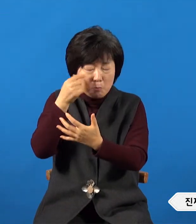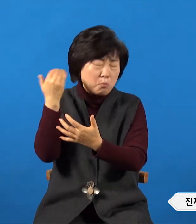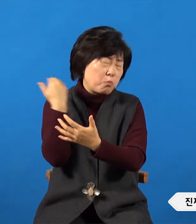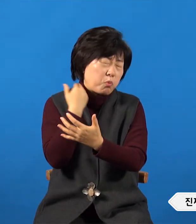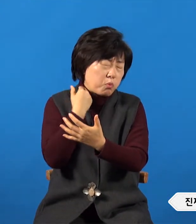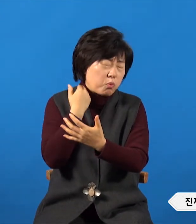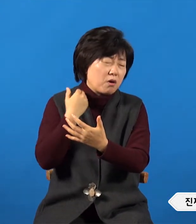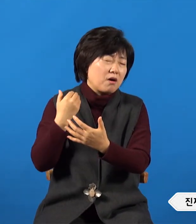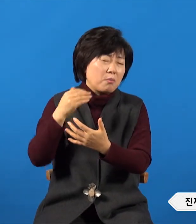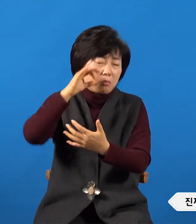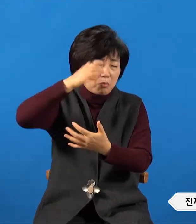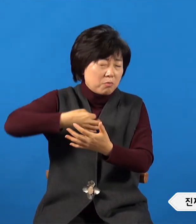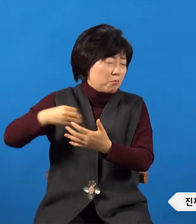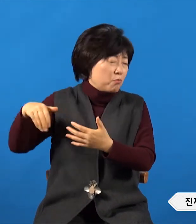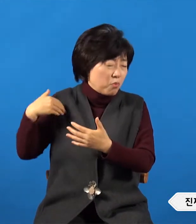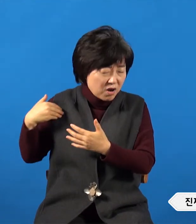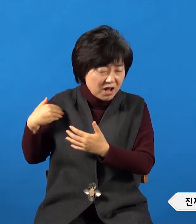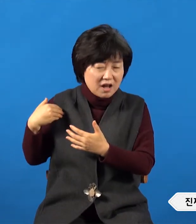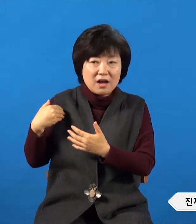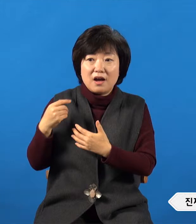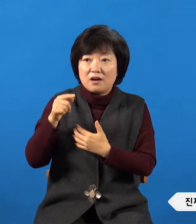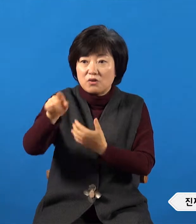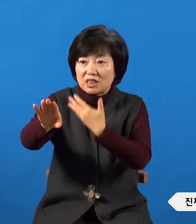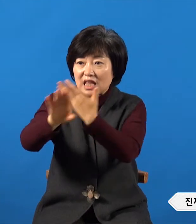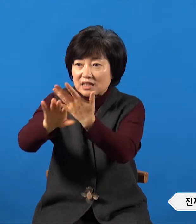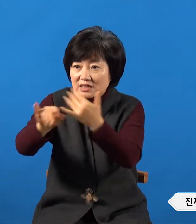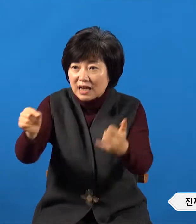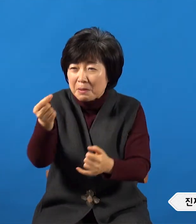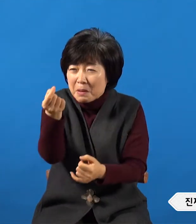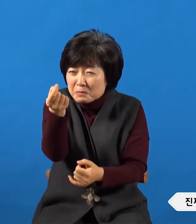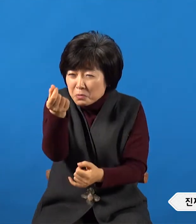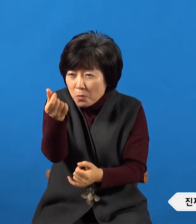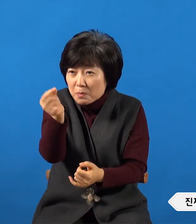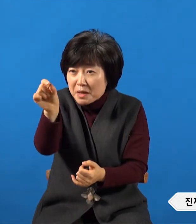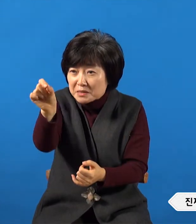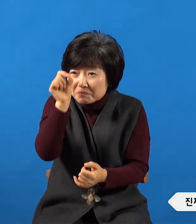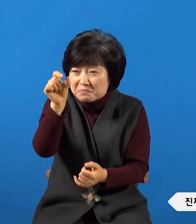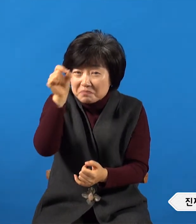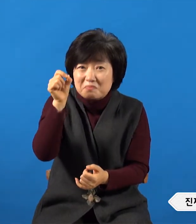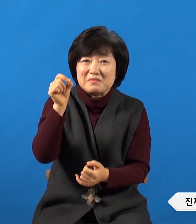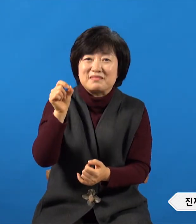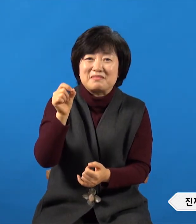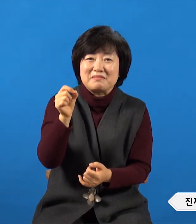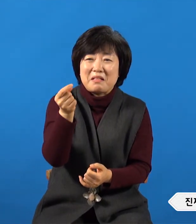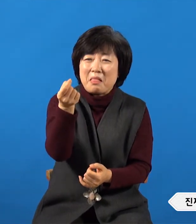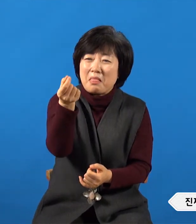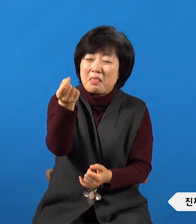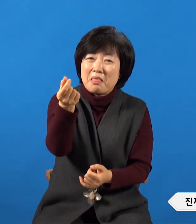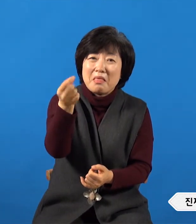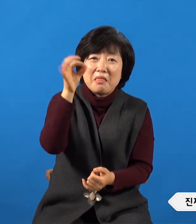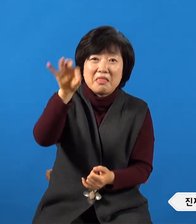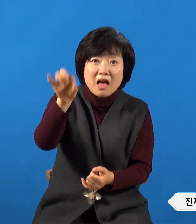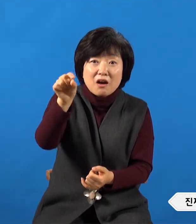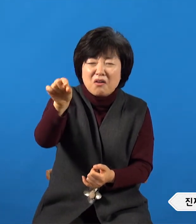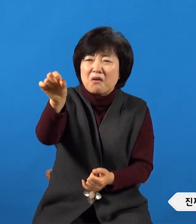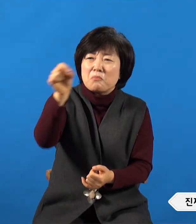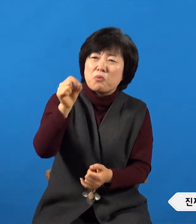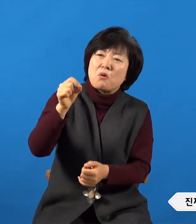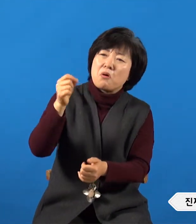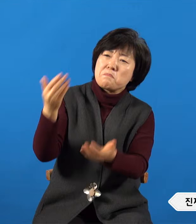있는 티를 잡아내고 있는 모습과 같지 아니하냐라고 말씀하고 있다는